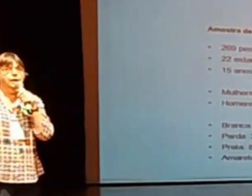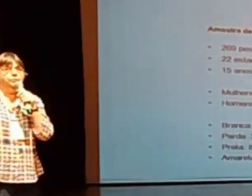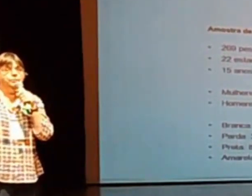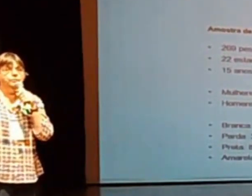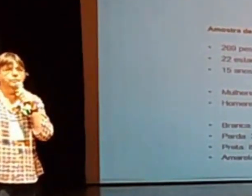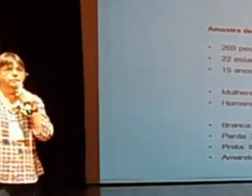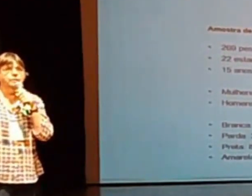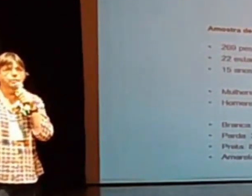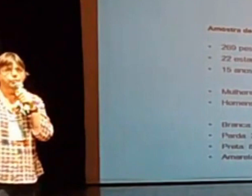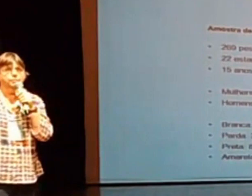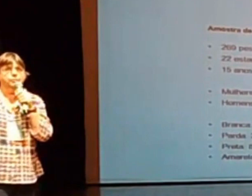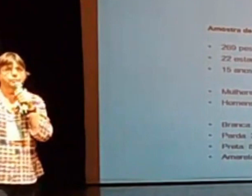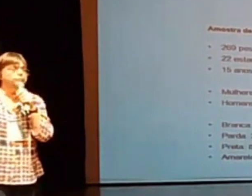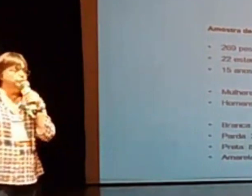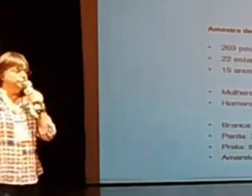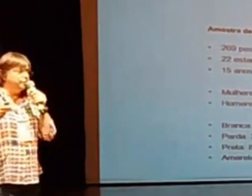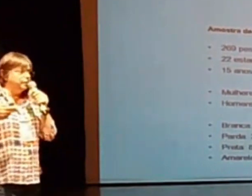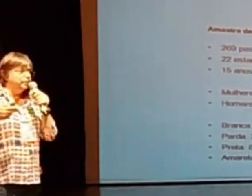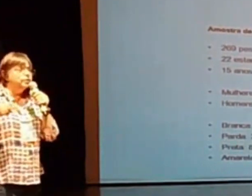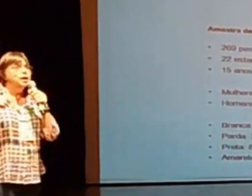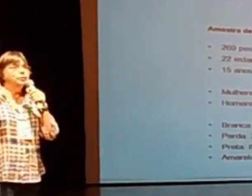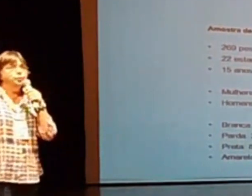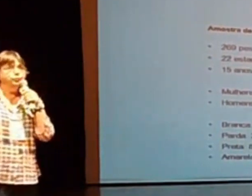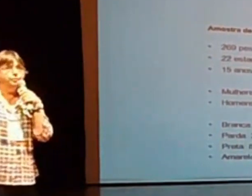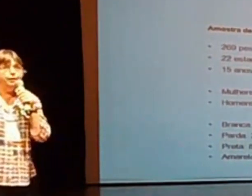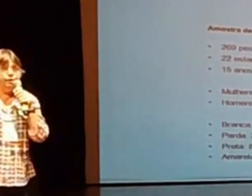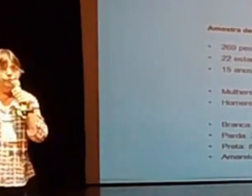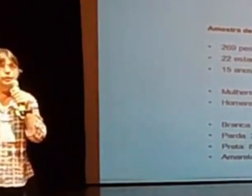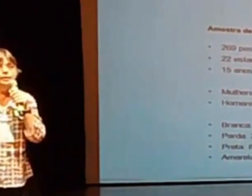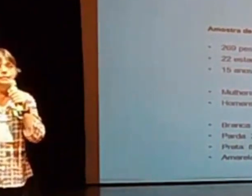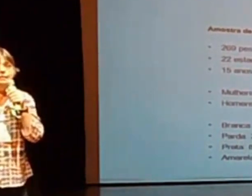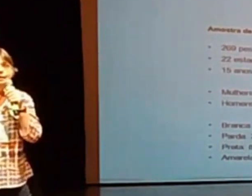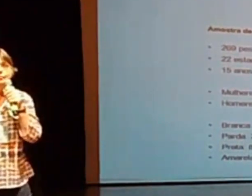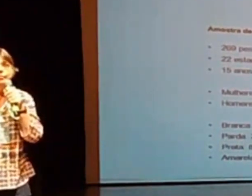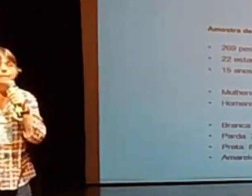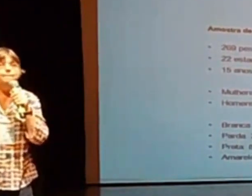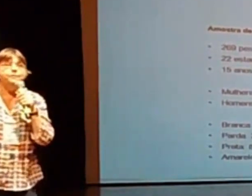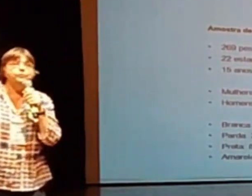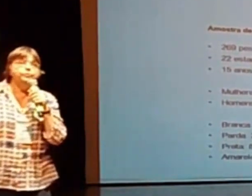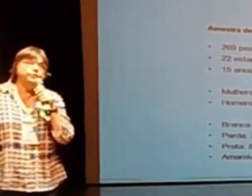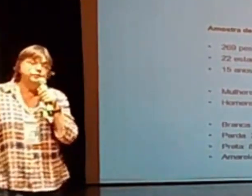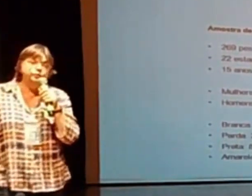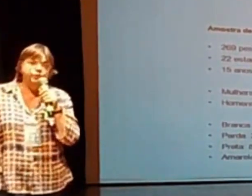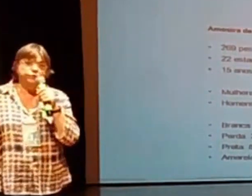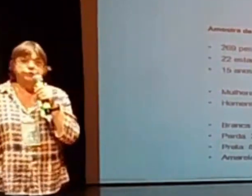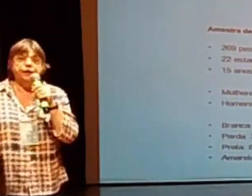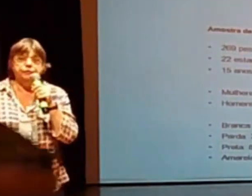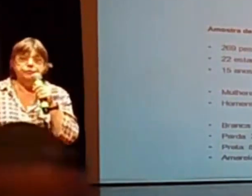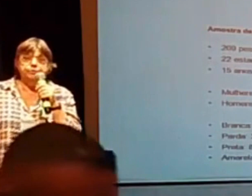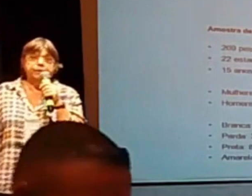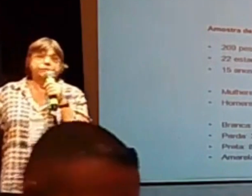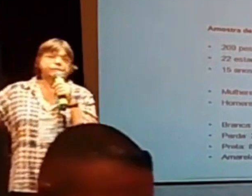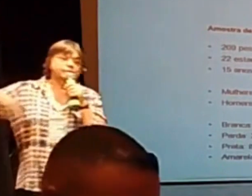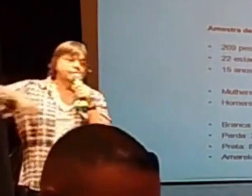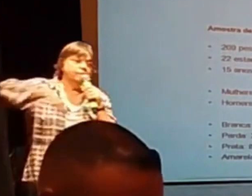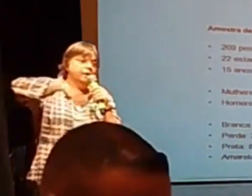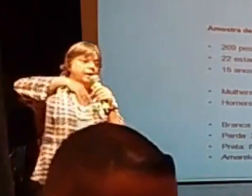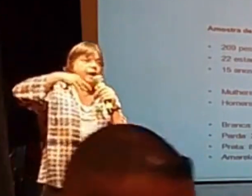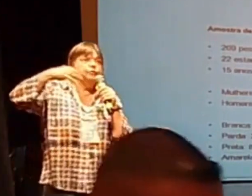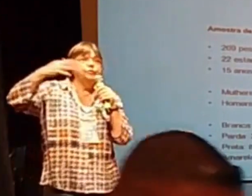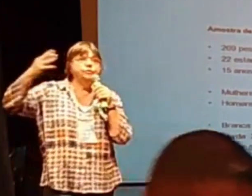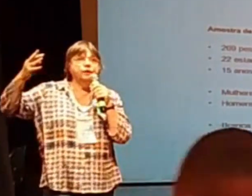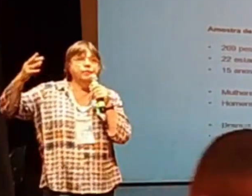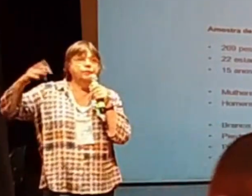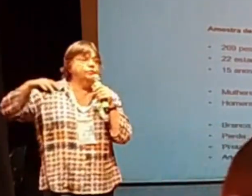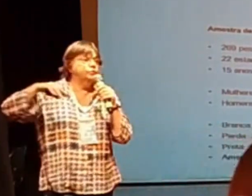fizemos, 269 pessoas responderam, todos maiores de 15 anos, de 22 estados do Brasil. Então,